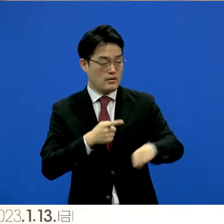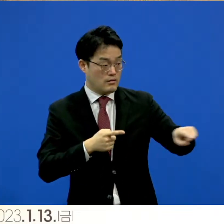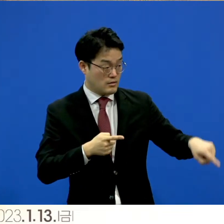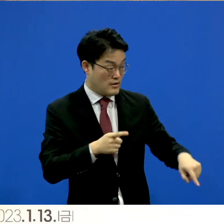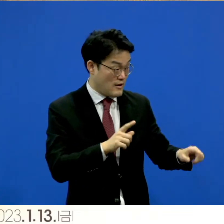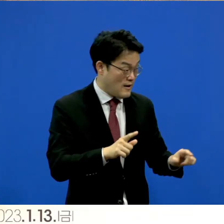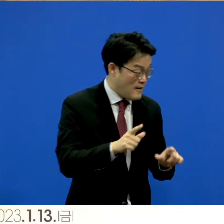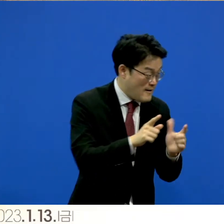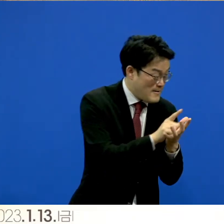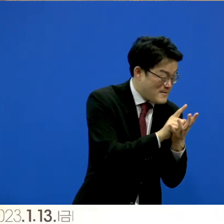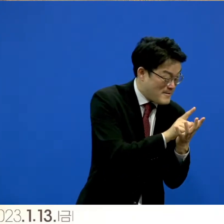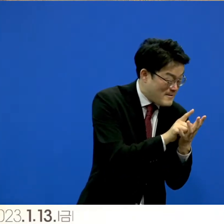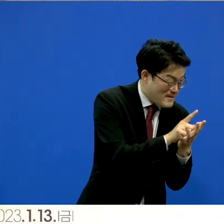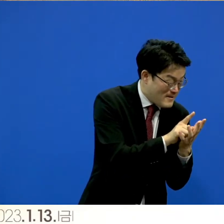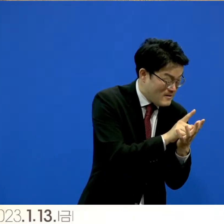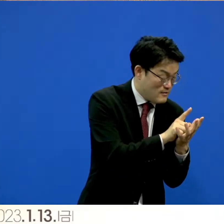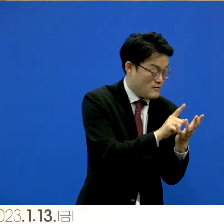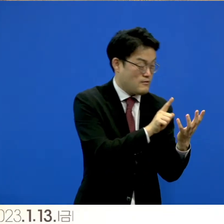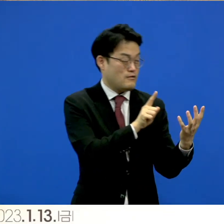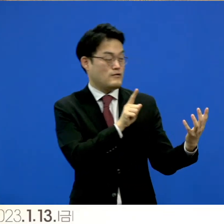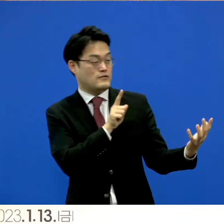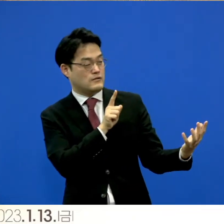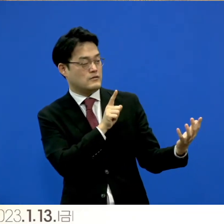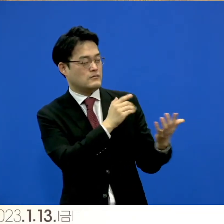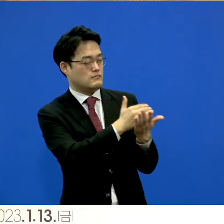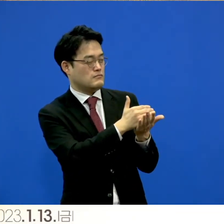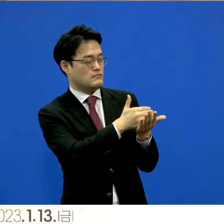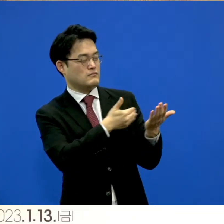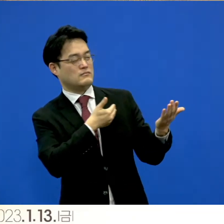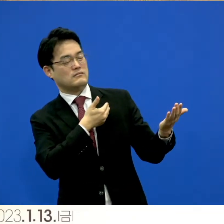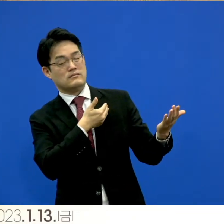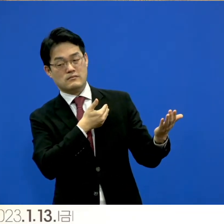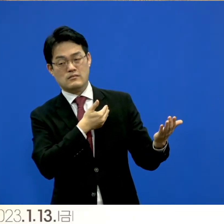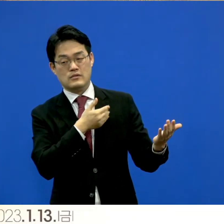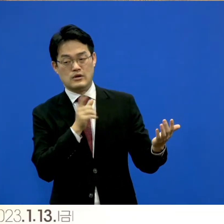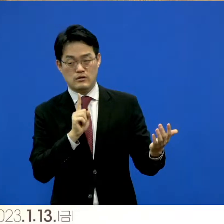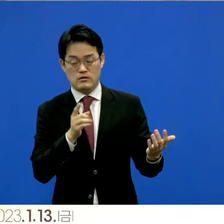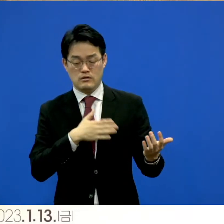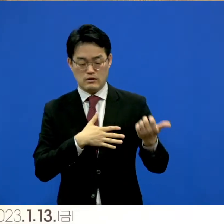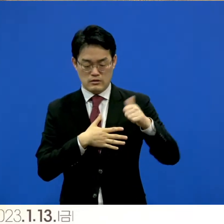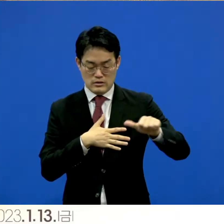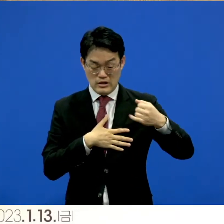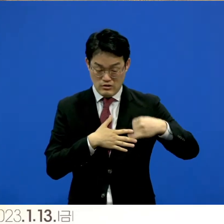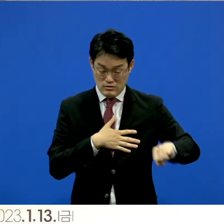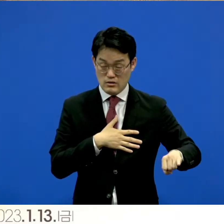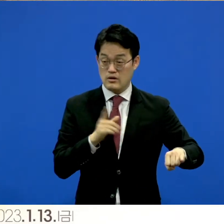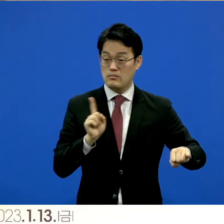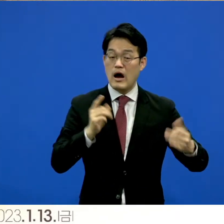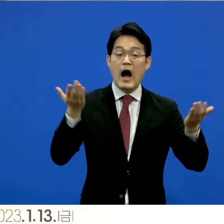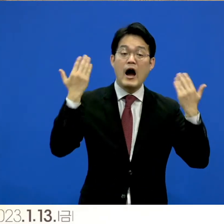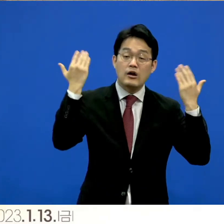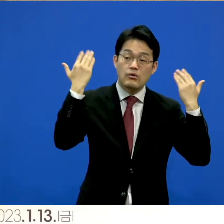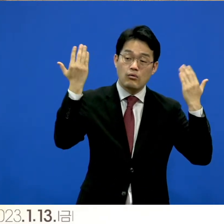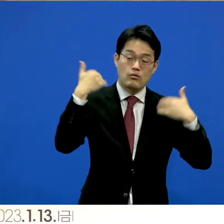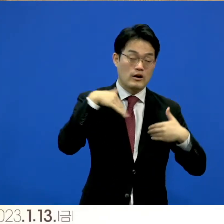경험하는 상처들입니다. 우리 아이들이 학교에 가서도 왕따 경험을 하는 경우가 많아요.